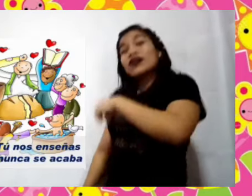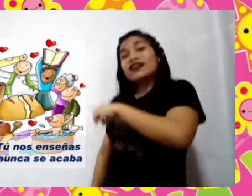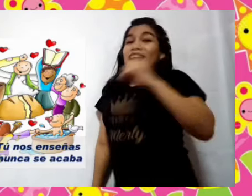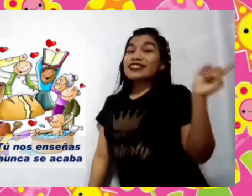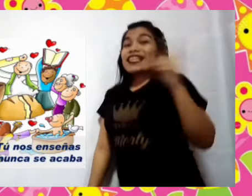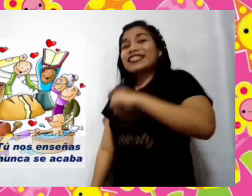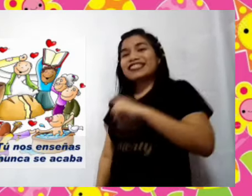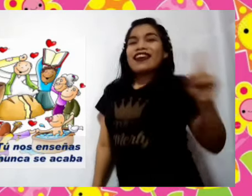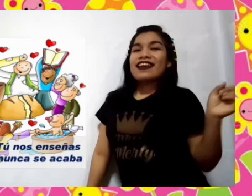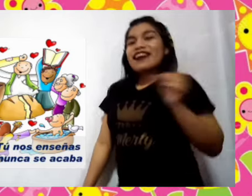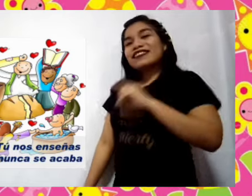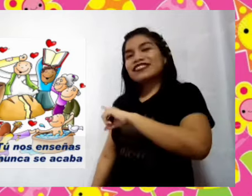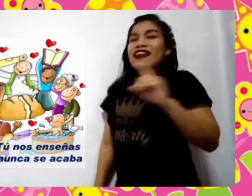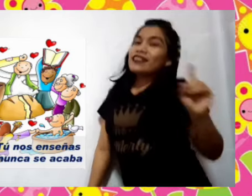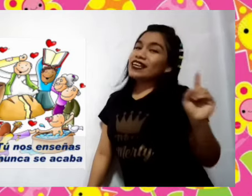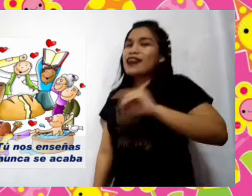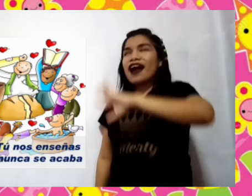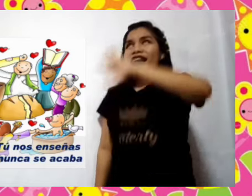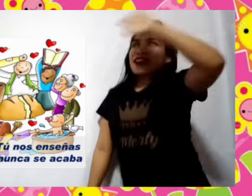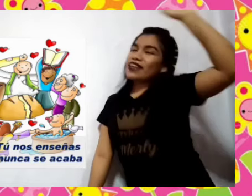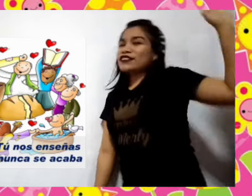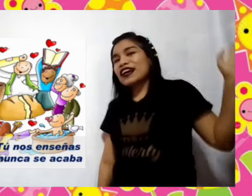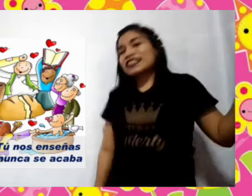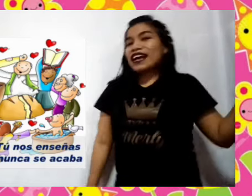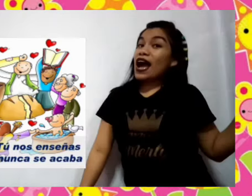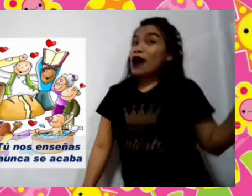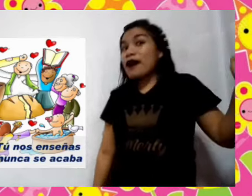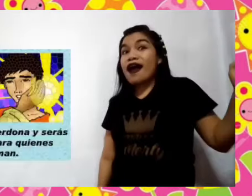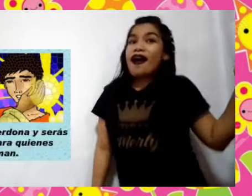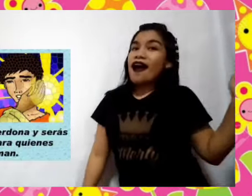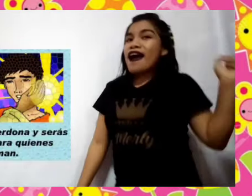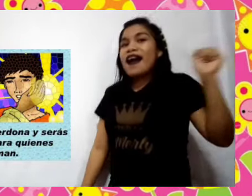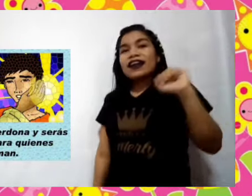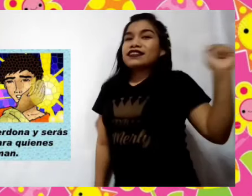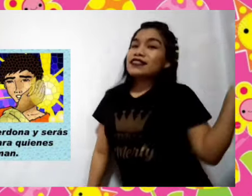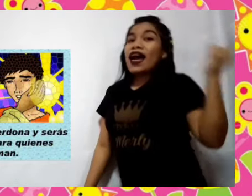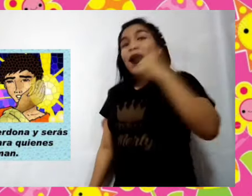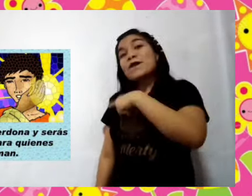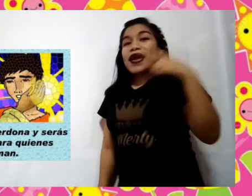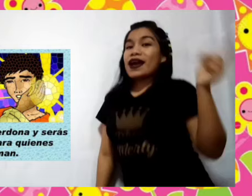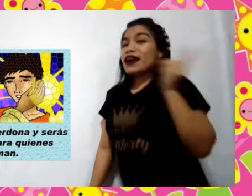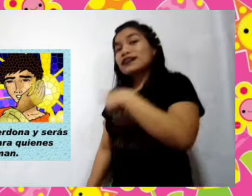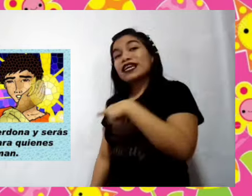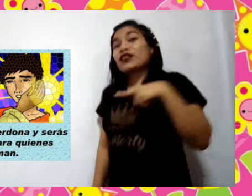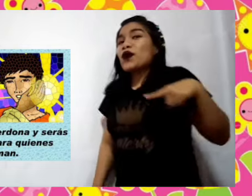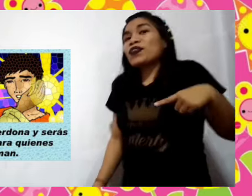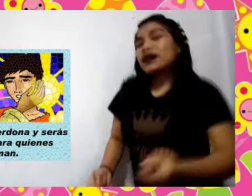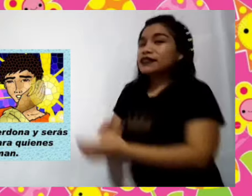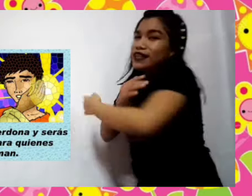Tú nos enseñas la alegría que nunca se acaba. Ayuda, ama, perdona,